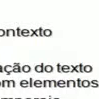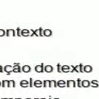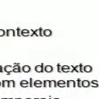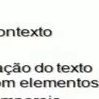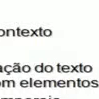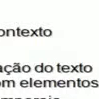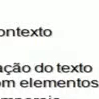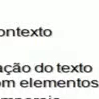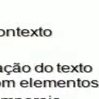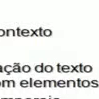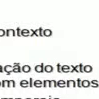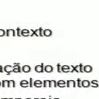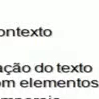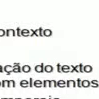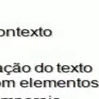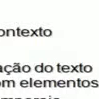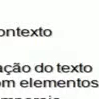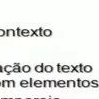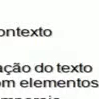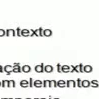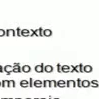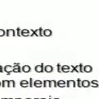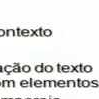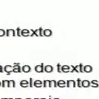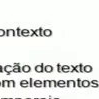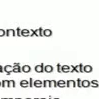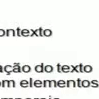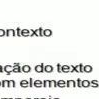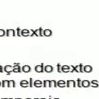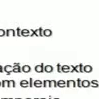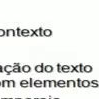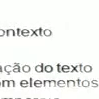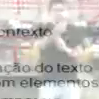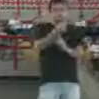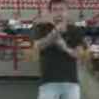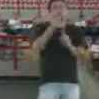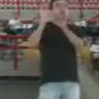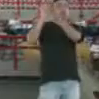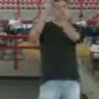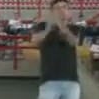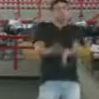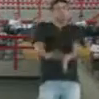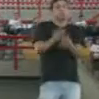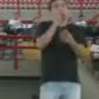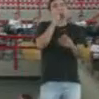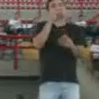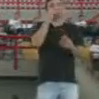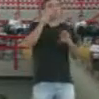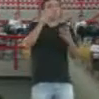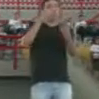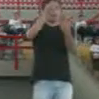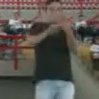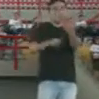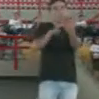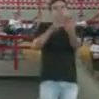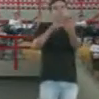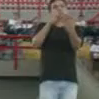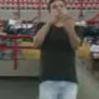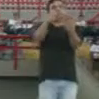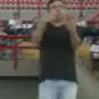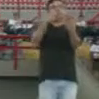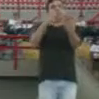os elementos tempo, espaço e sociedade. Amigos, quando você está lendo algo,